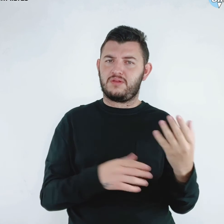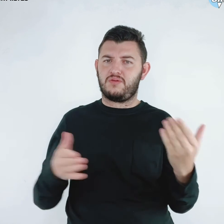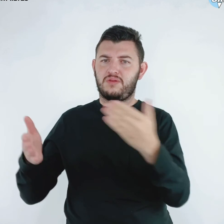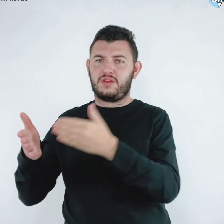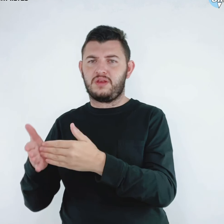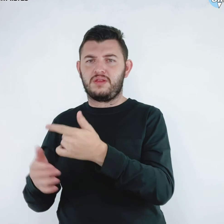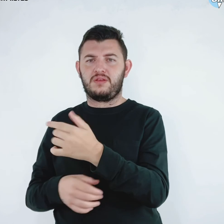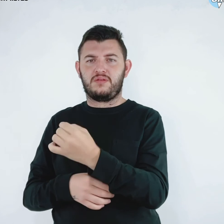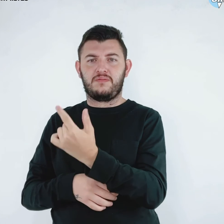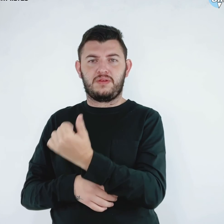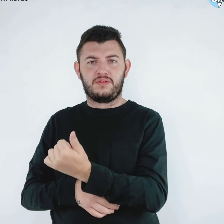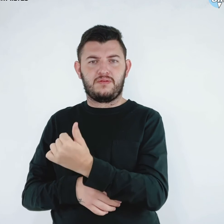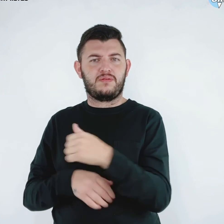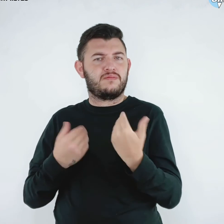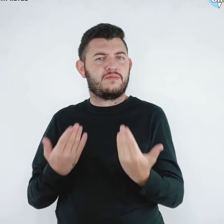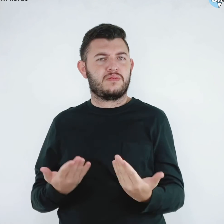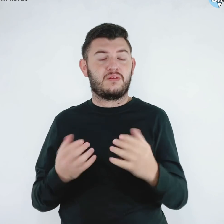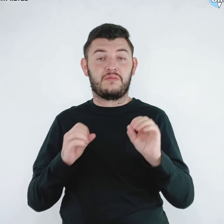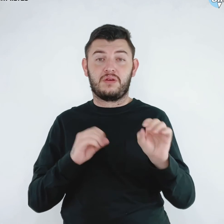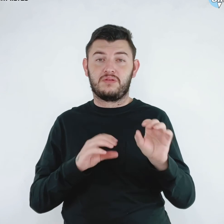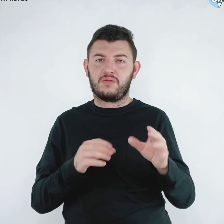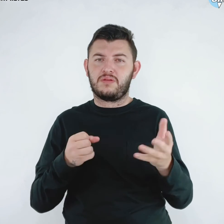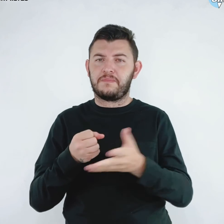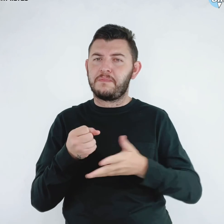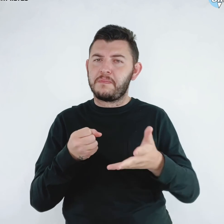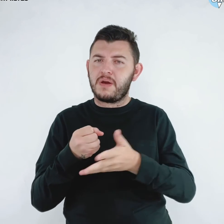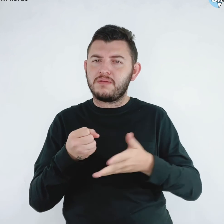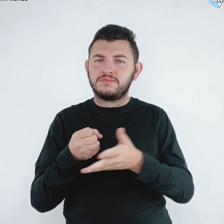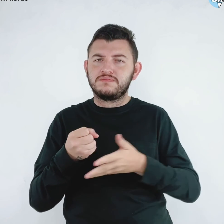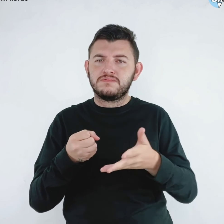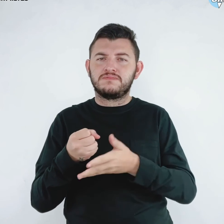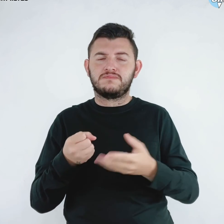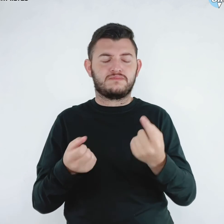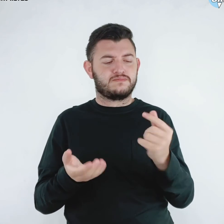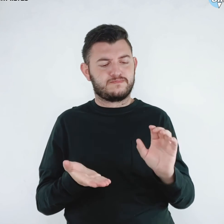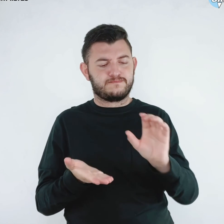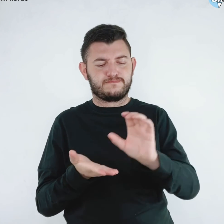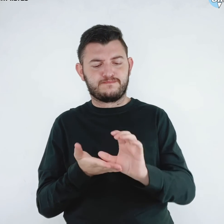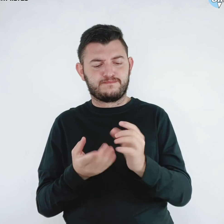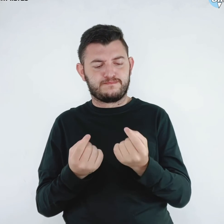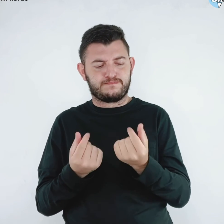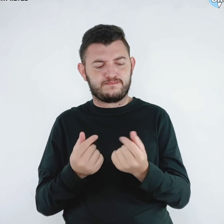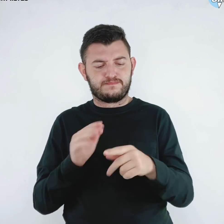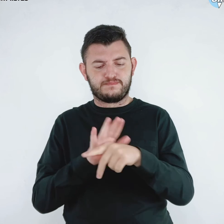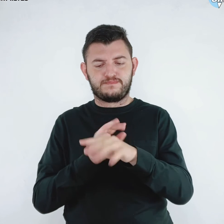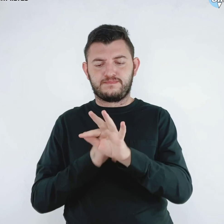2014 e 2021. No tocante à educação básica, os recursos